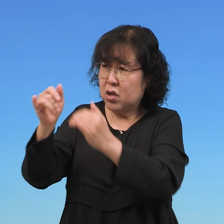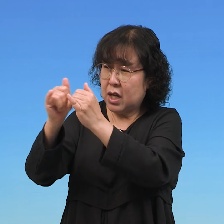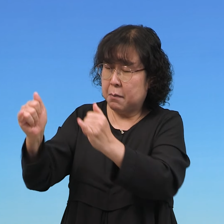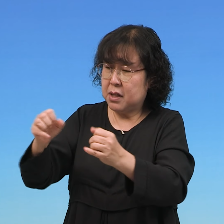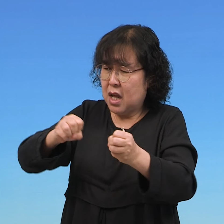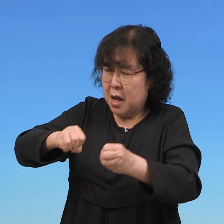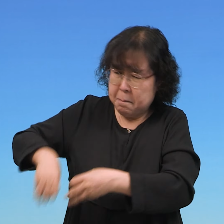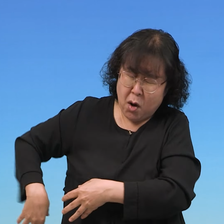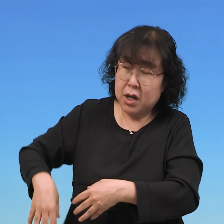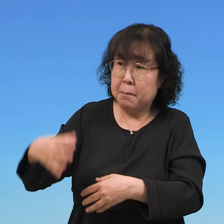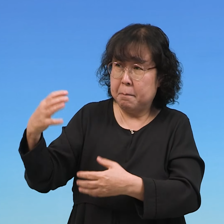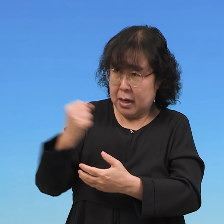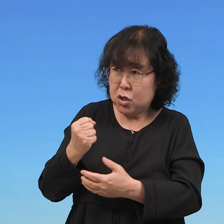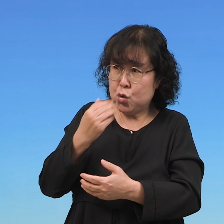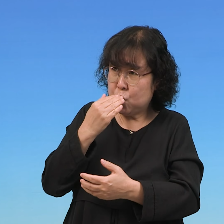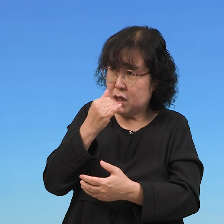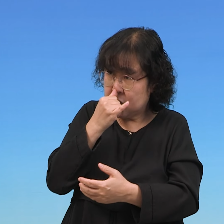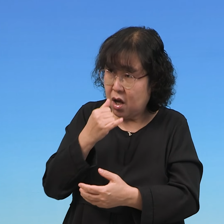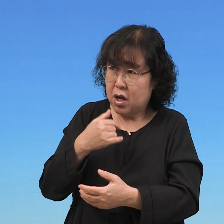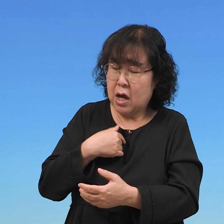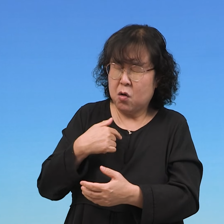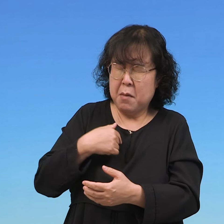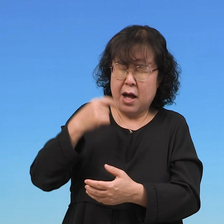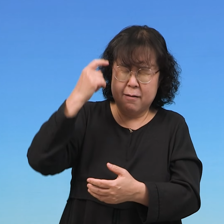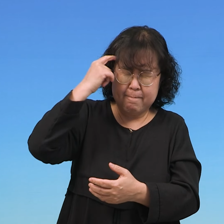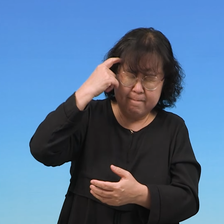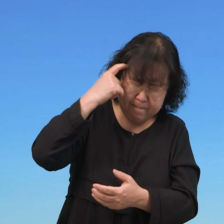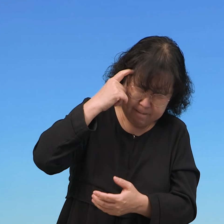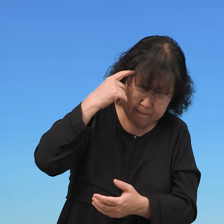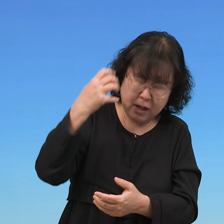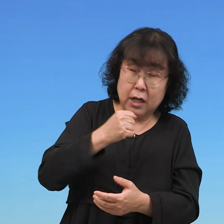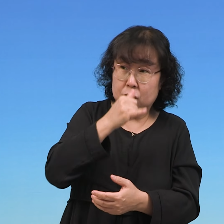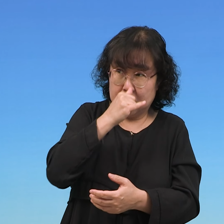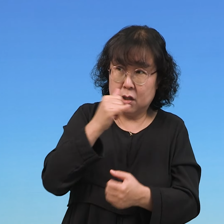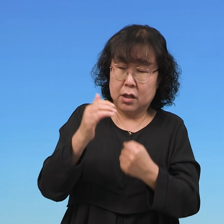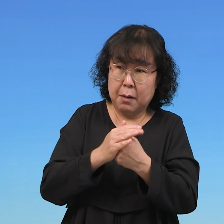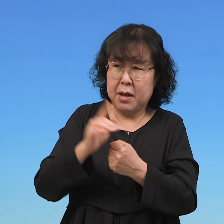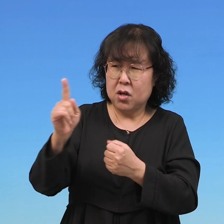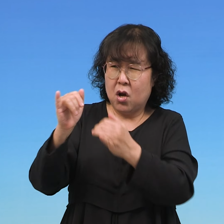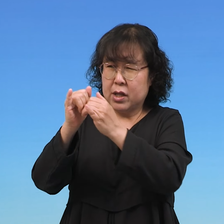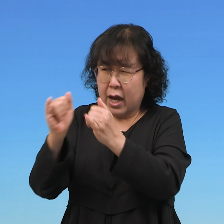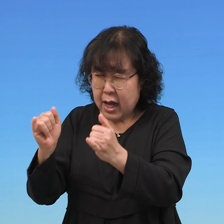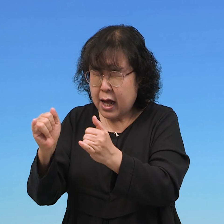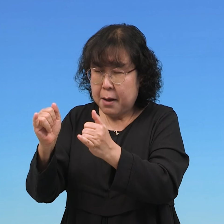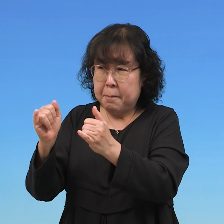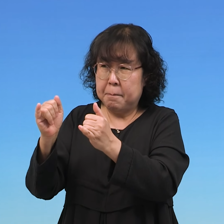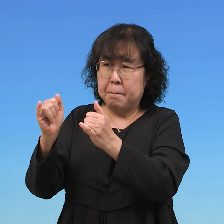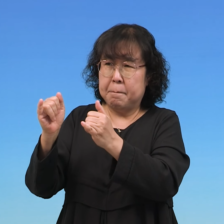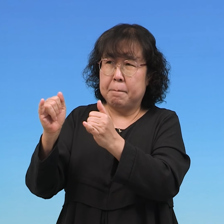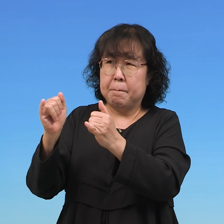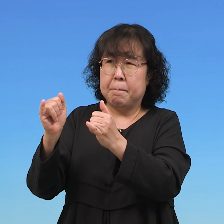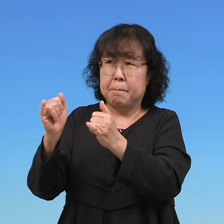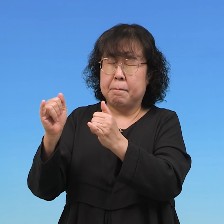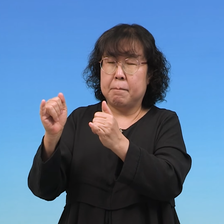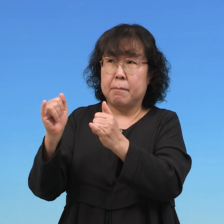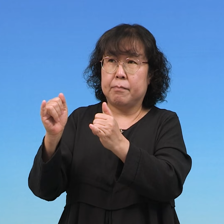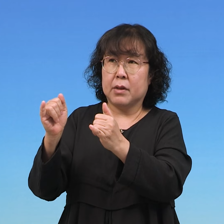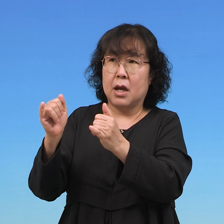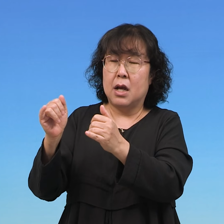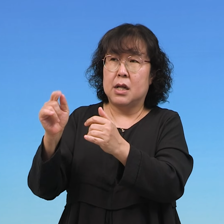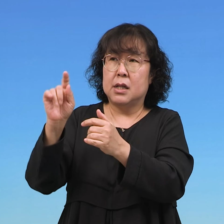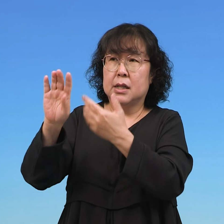모른다는 이런 그 강박이 이 어린아이에게 있었던 것 같아요. 그래서 계속 이제 나는 상대방에게